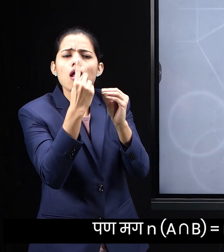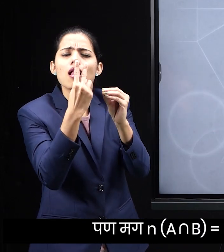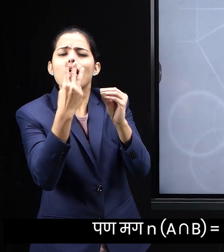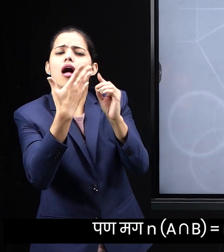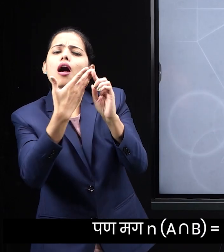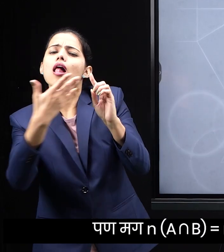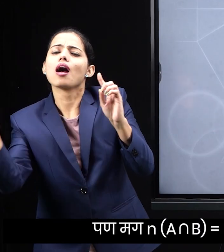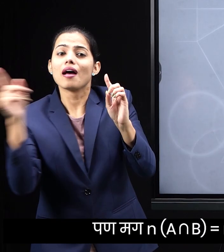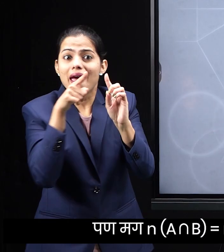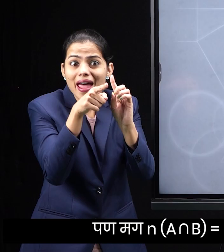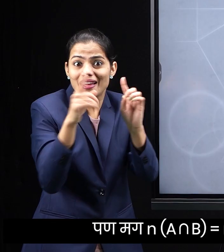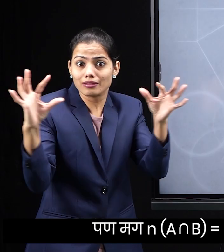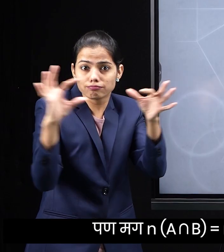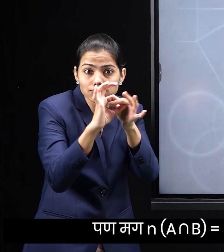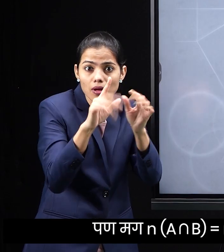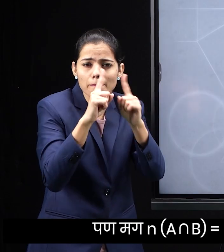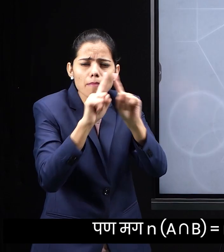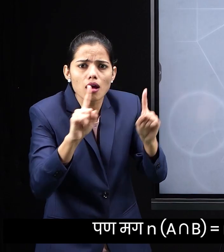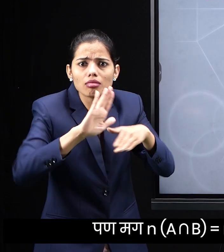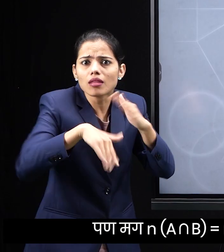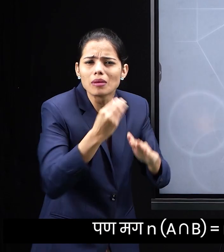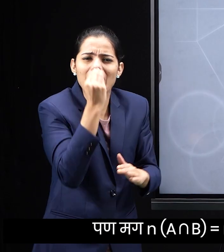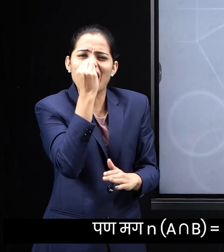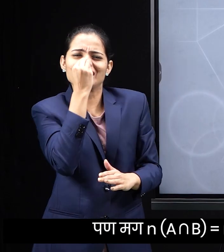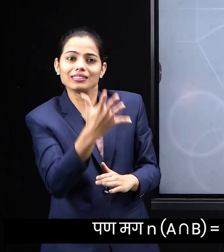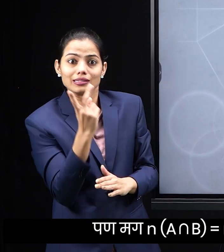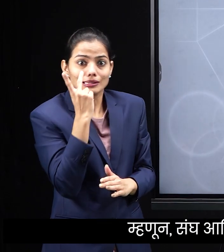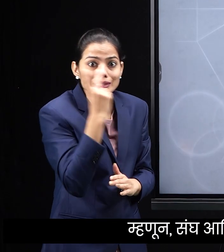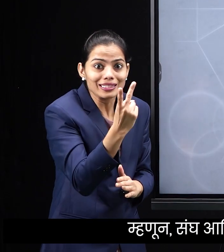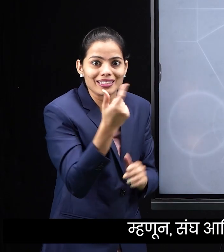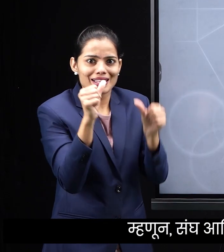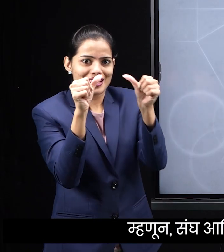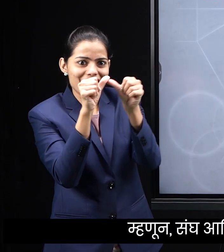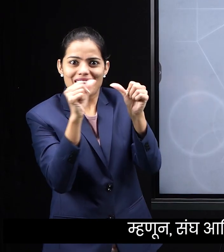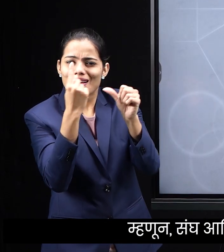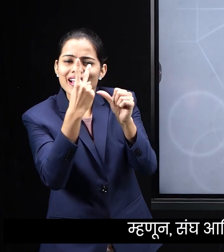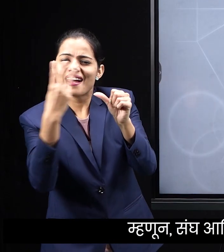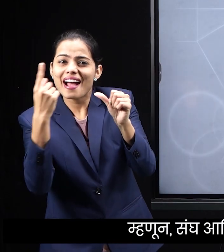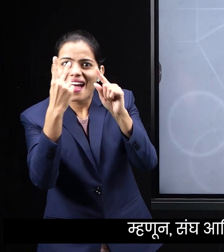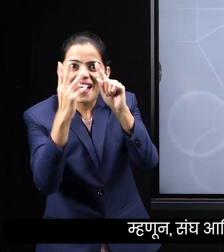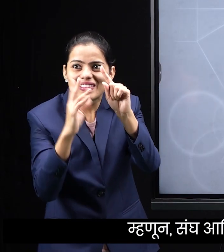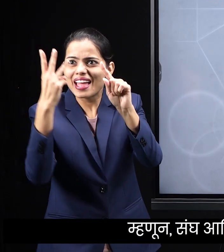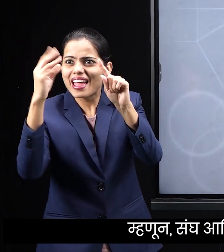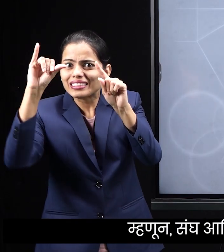बी मायनस एन इंटू ए युनियन बी हे सहज लक्षात येते. म्हणून संघ आणि चौक